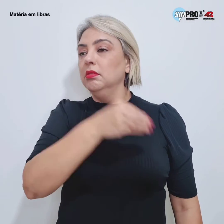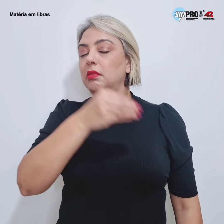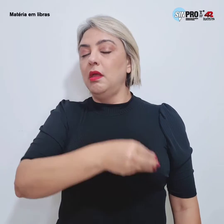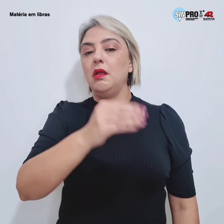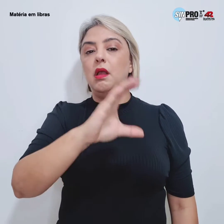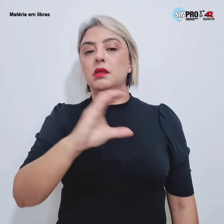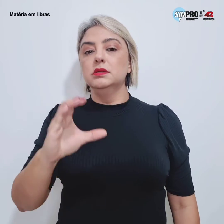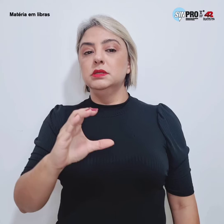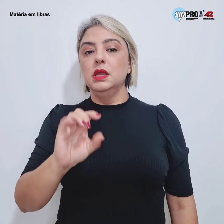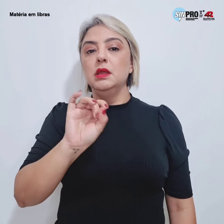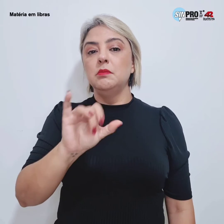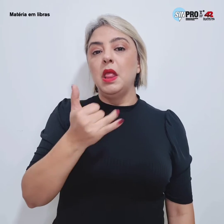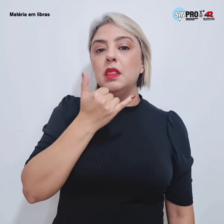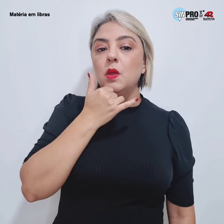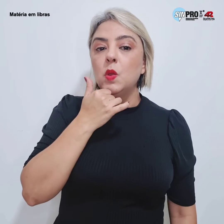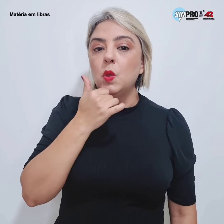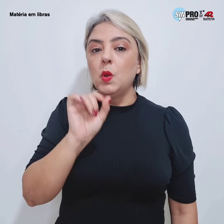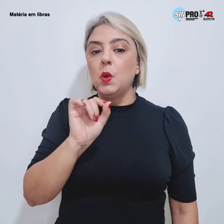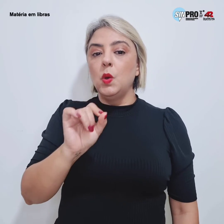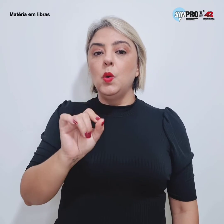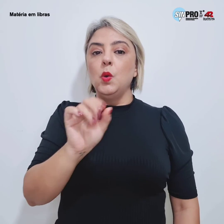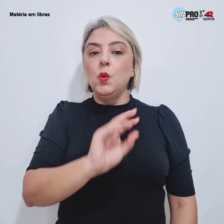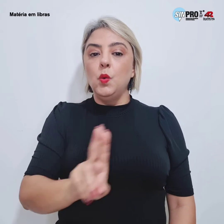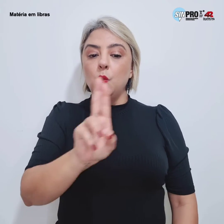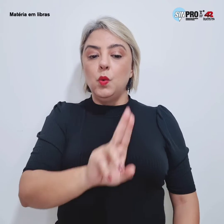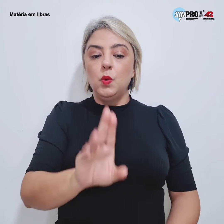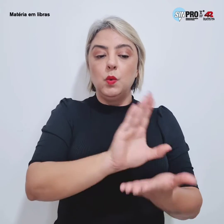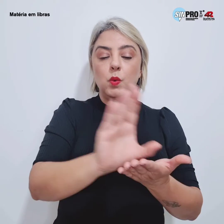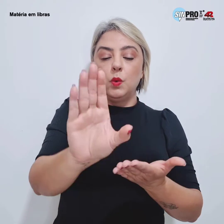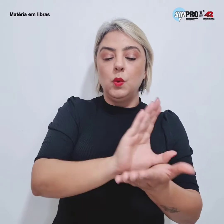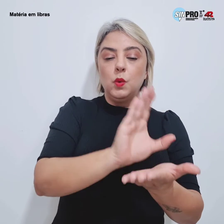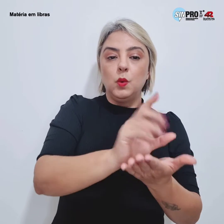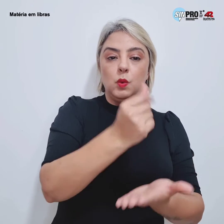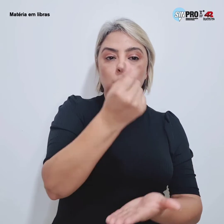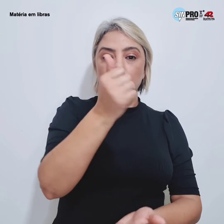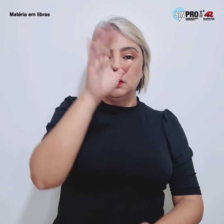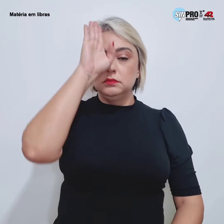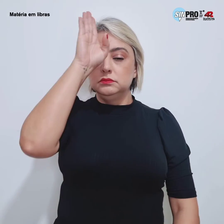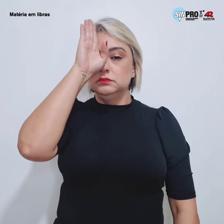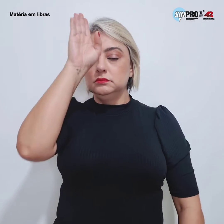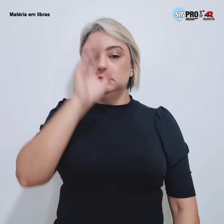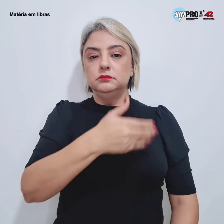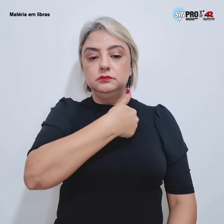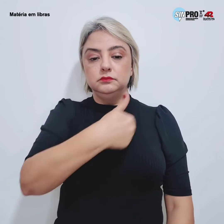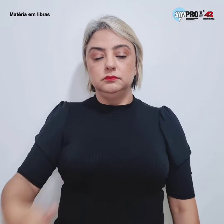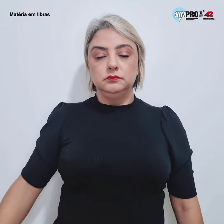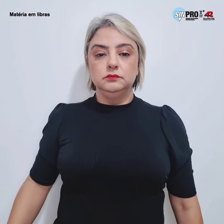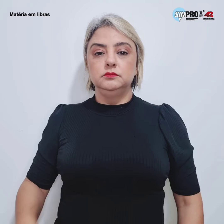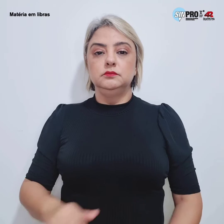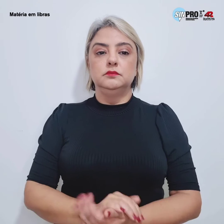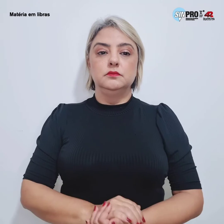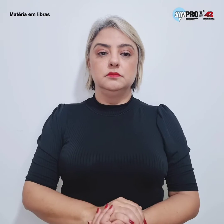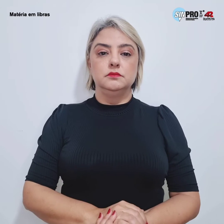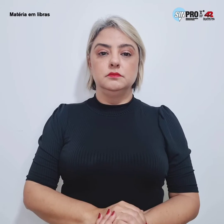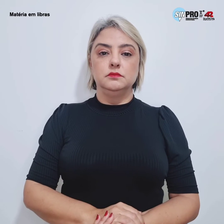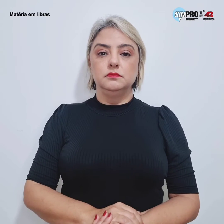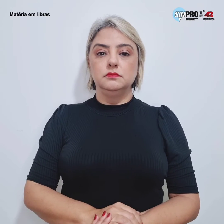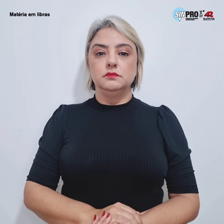e nega a ciência para não justificar esse não uso dos recursos nas áreas primárias do Estado.